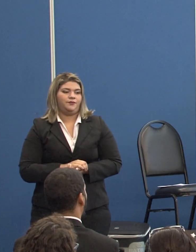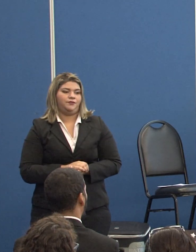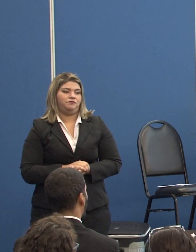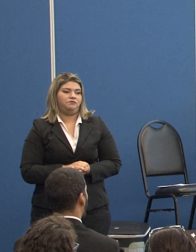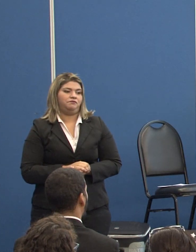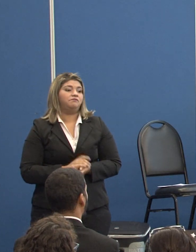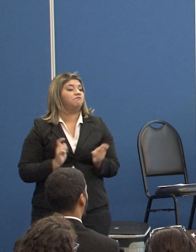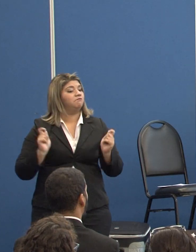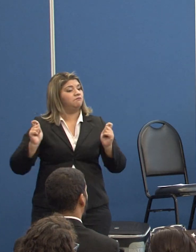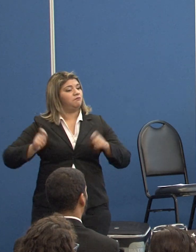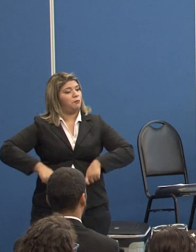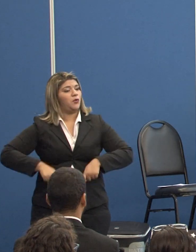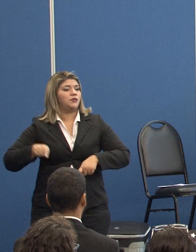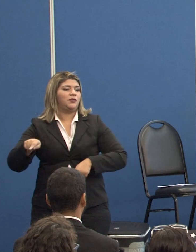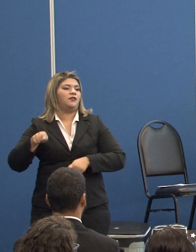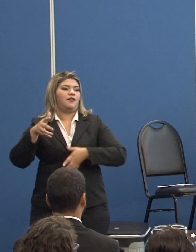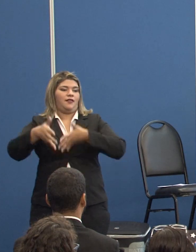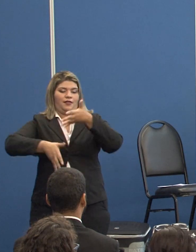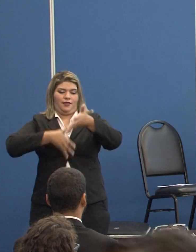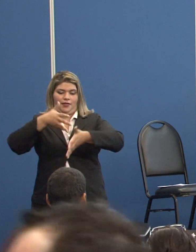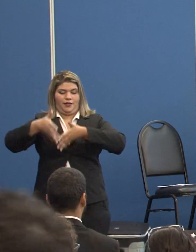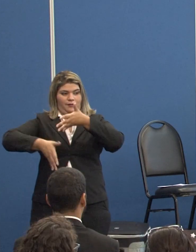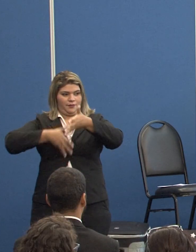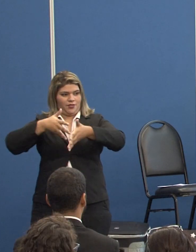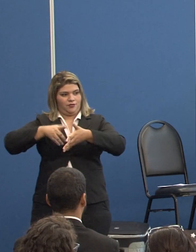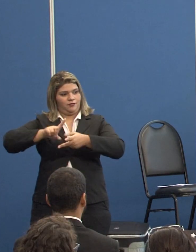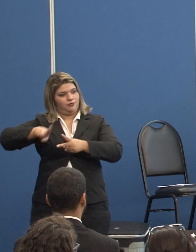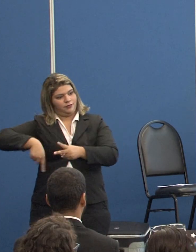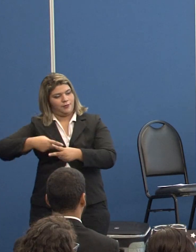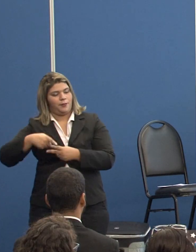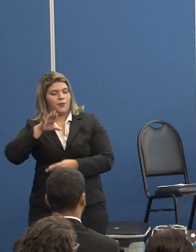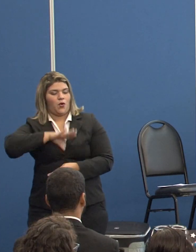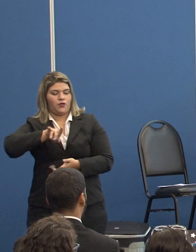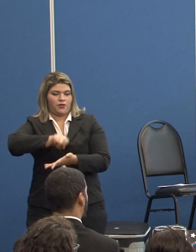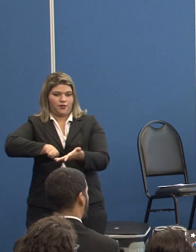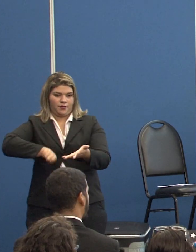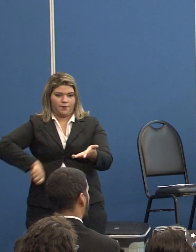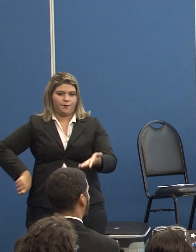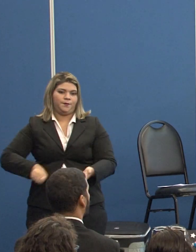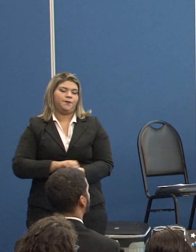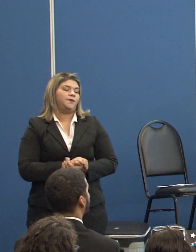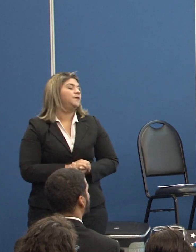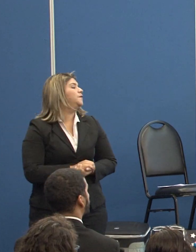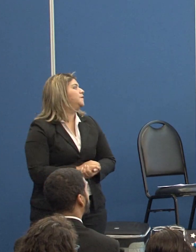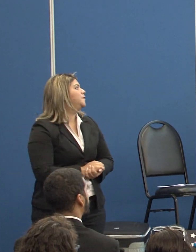possibilitada em Libras e em língua portuguesa.